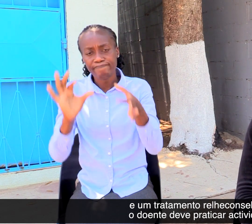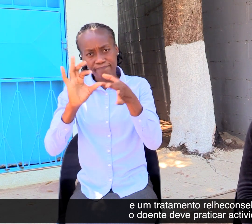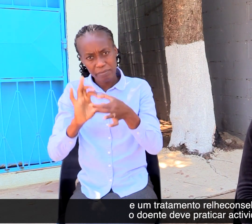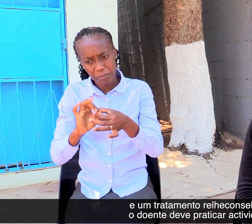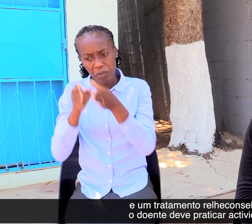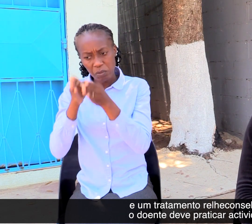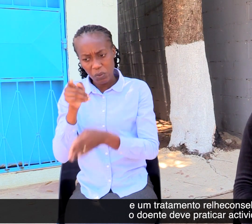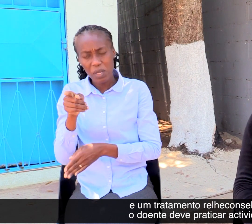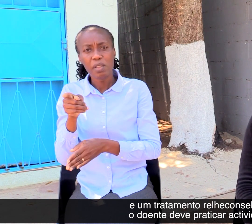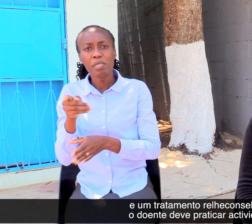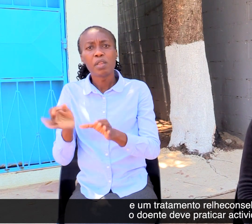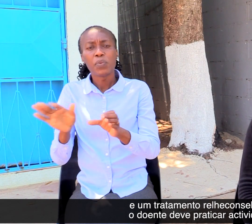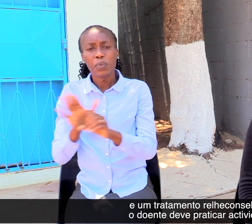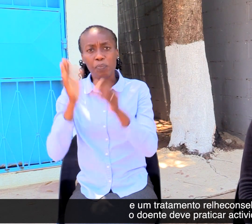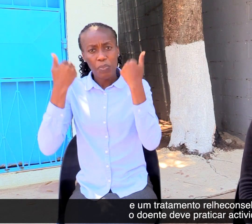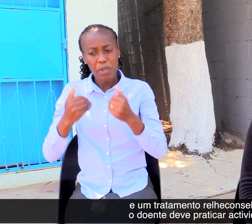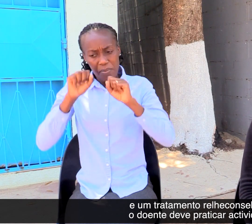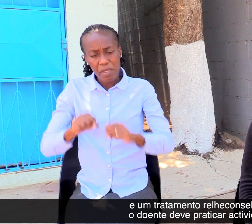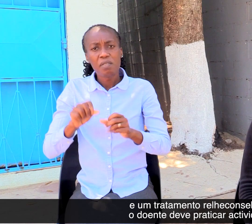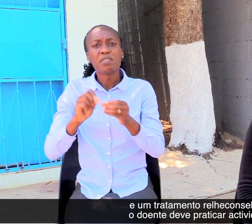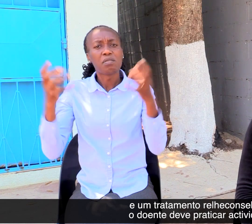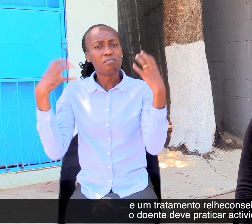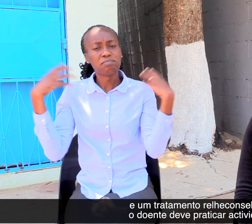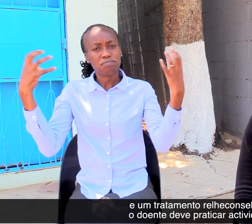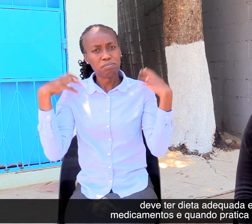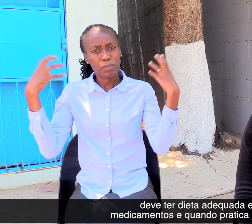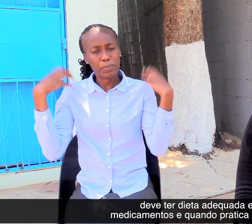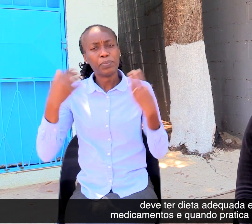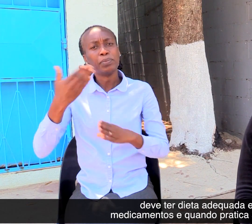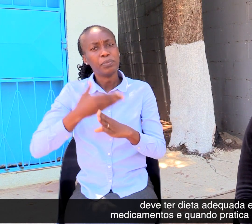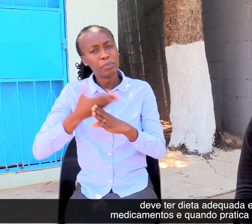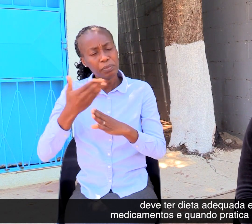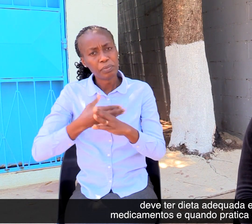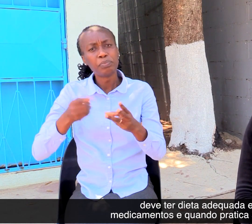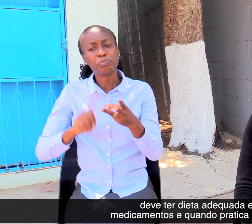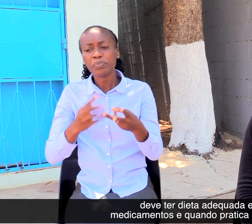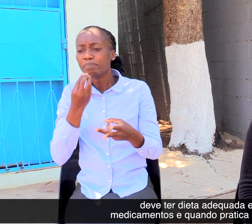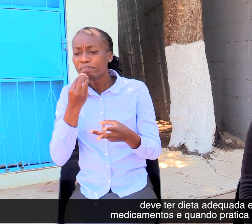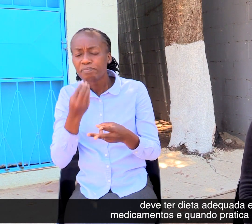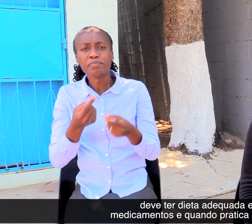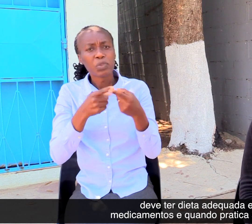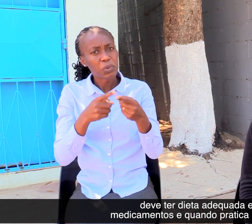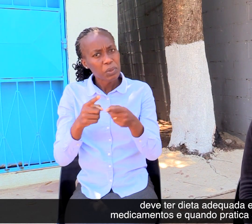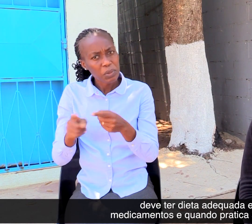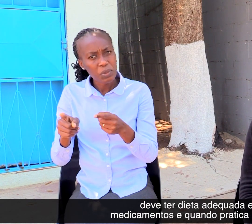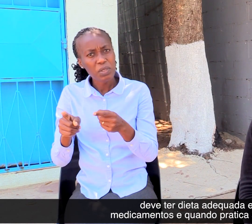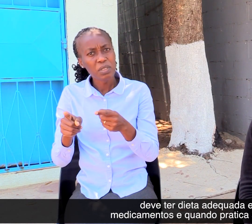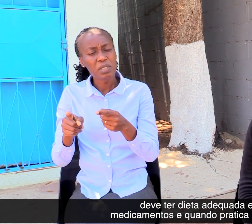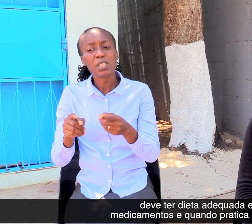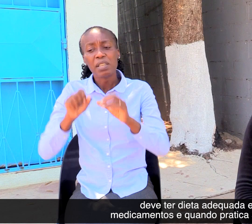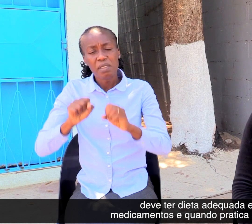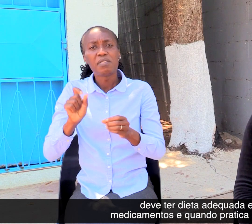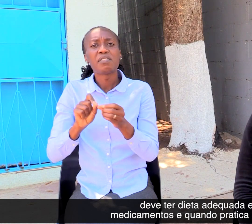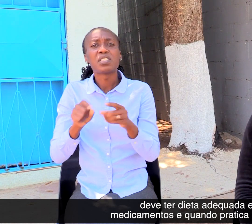doente diabético deve praticar atividade física, deve ter uma dieta adequada, deve também tomar os